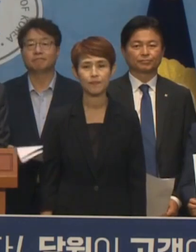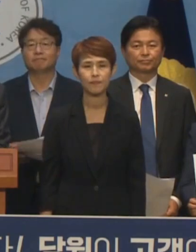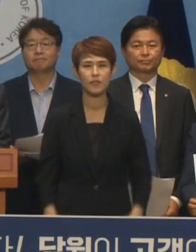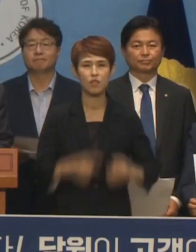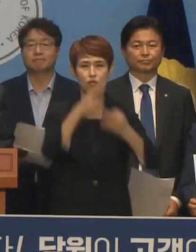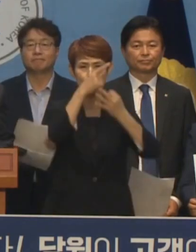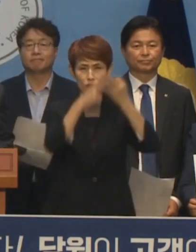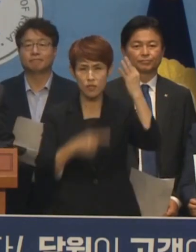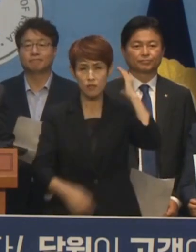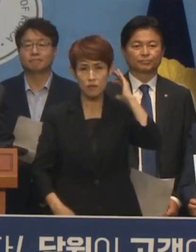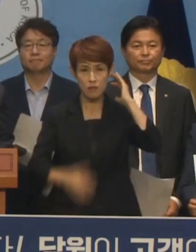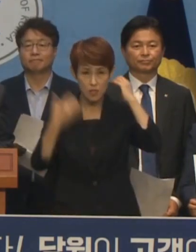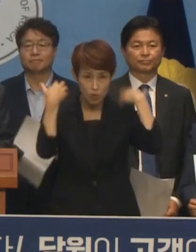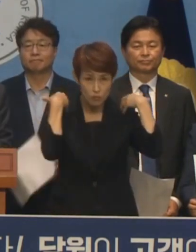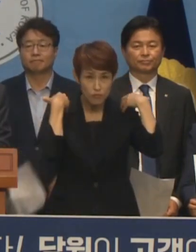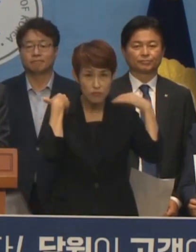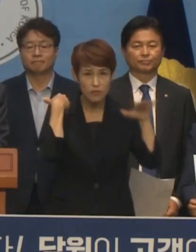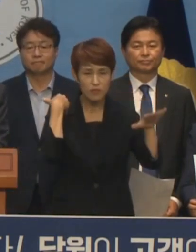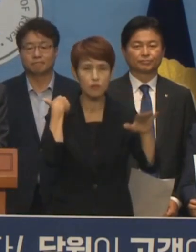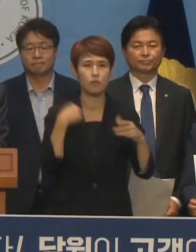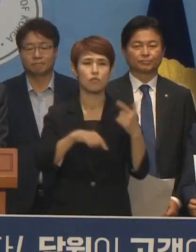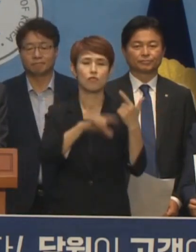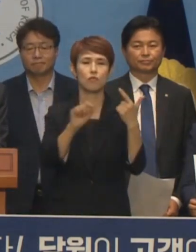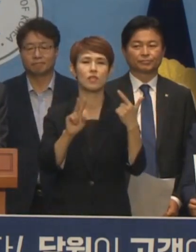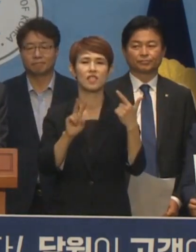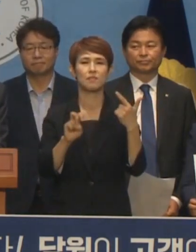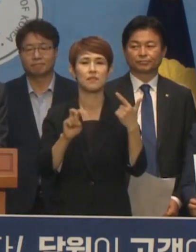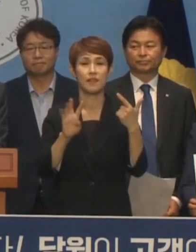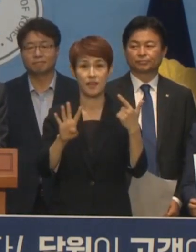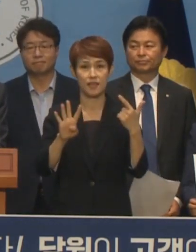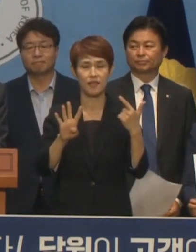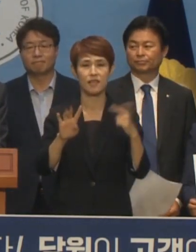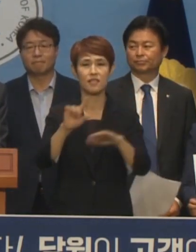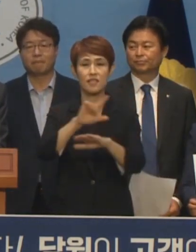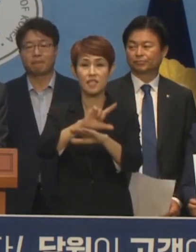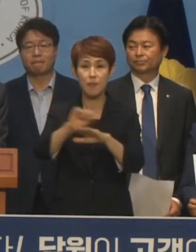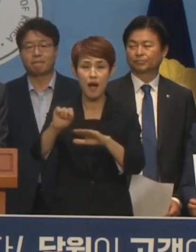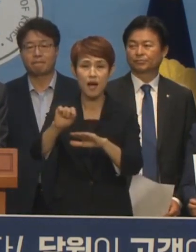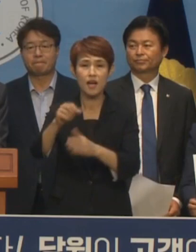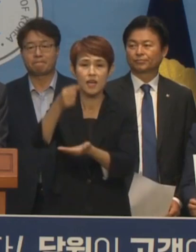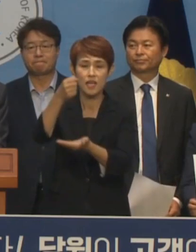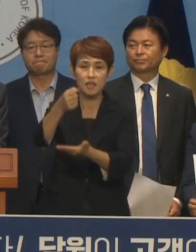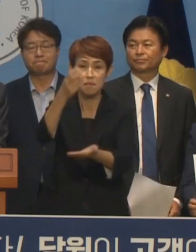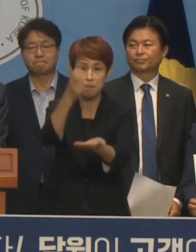윤석열 정부는 지난 6월 24일 지방기금법,